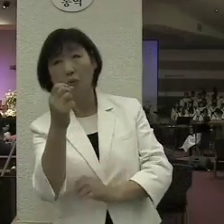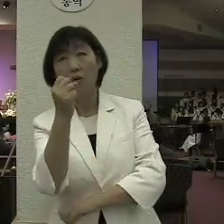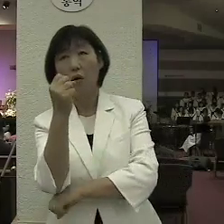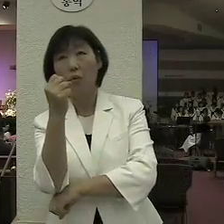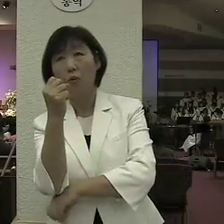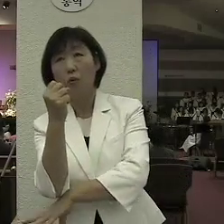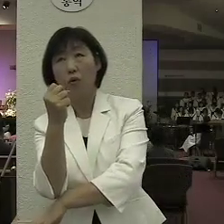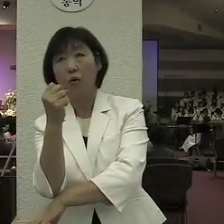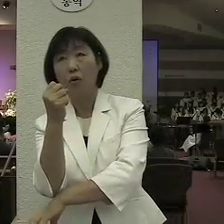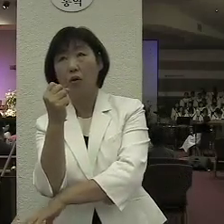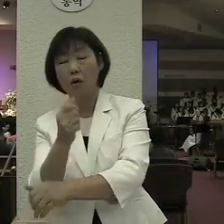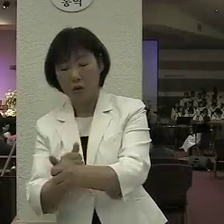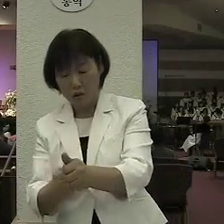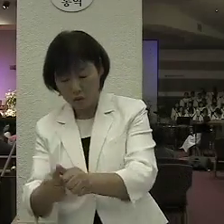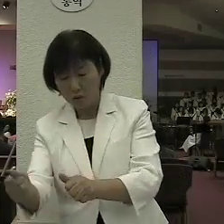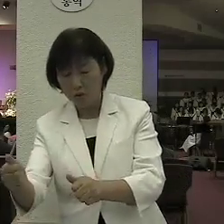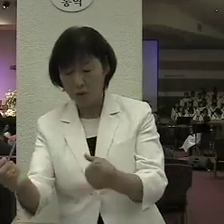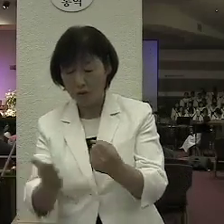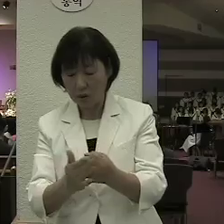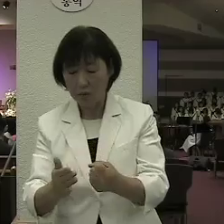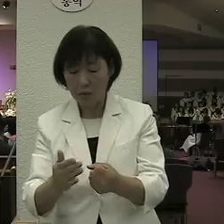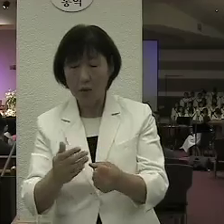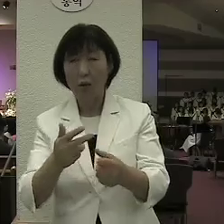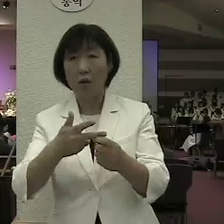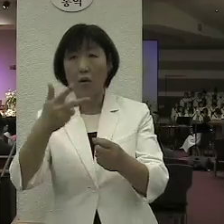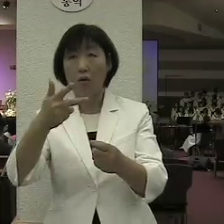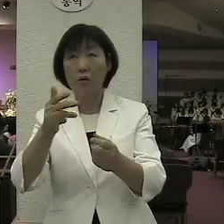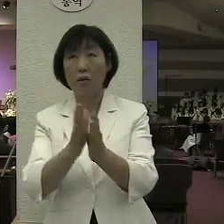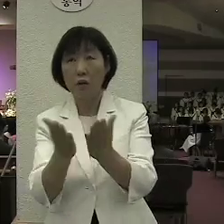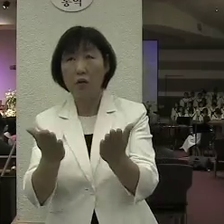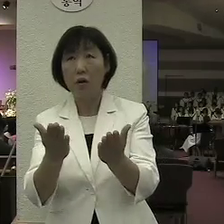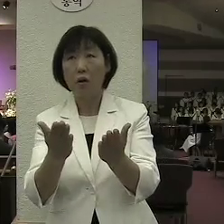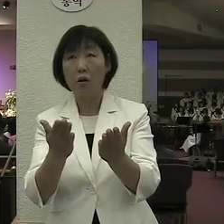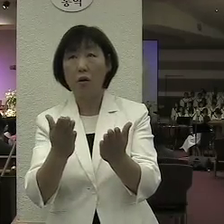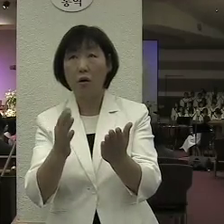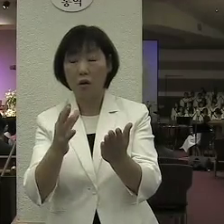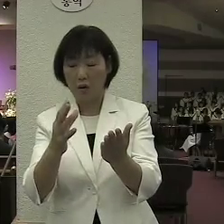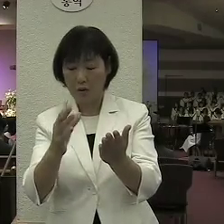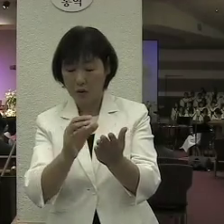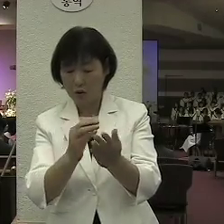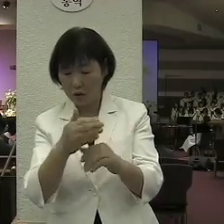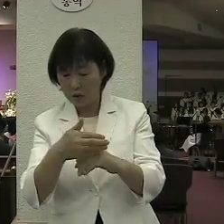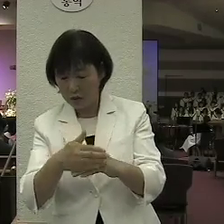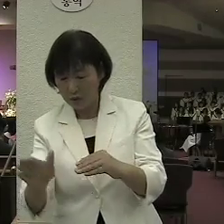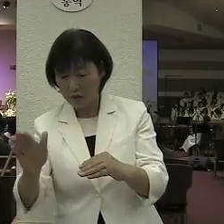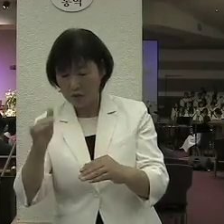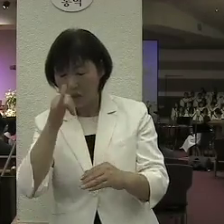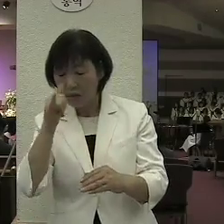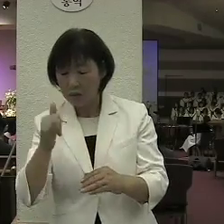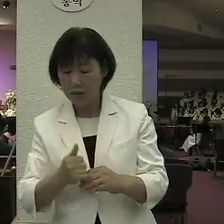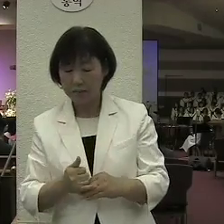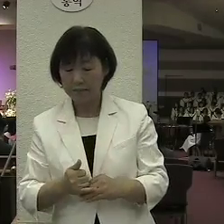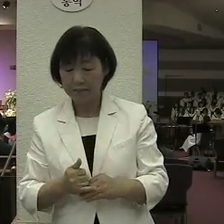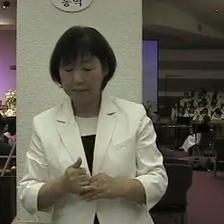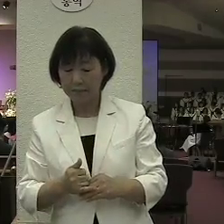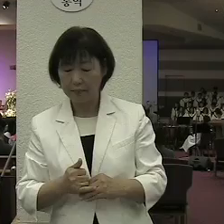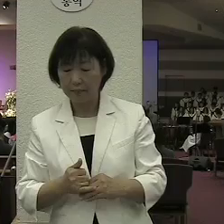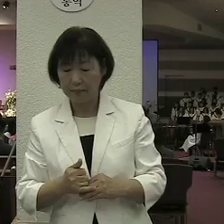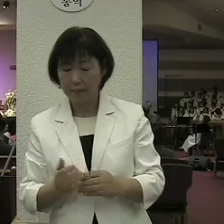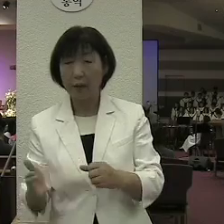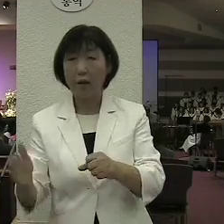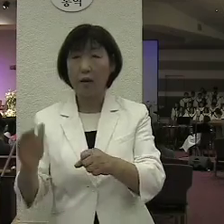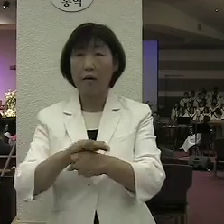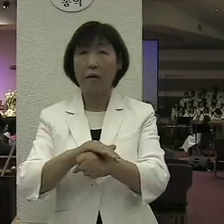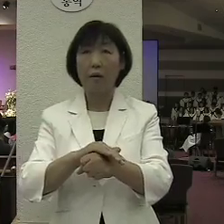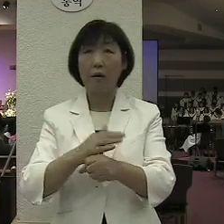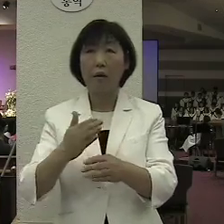때문입니다. 죽임을 당한 자리에서 남지 아니하셨습니다. 그는 죽음을 이기셨습니다. 사망 권세를